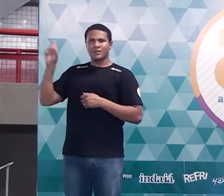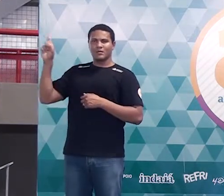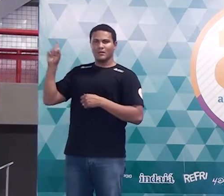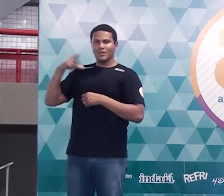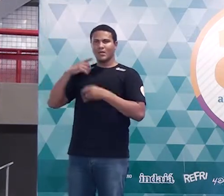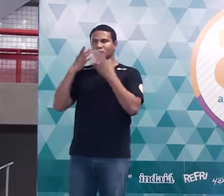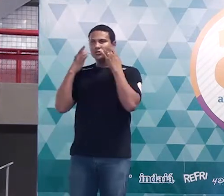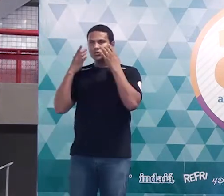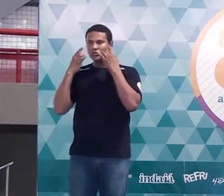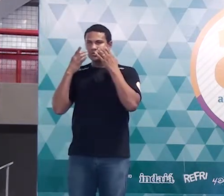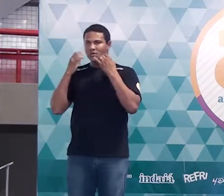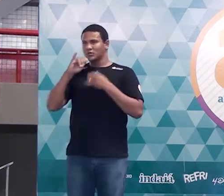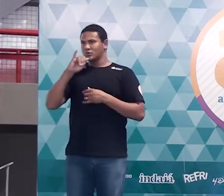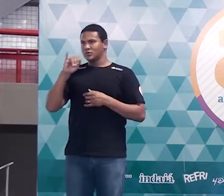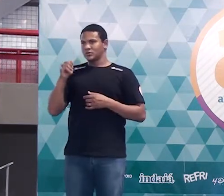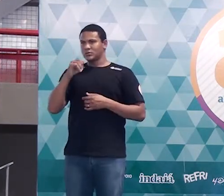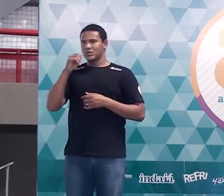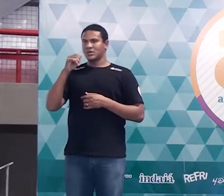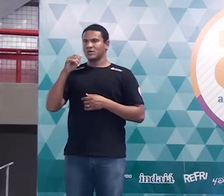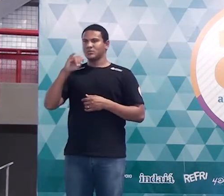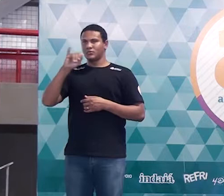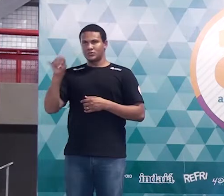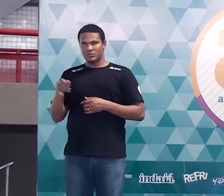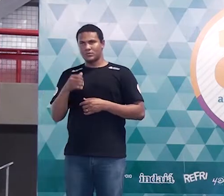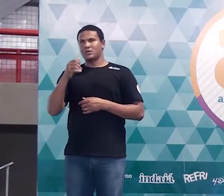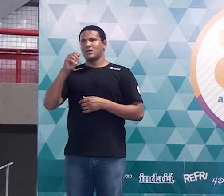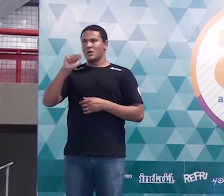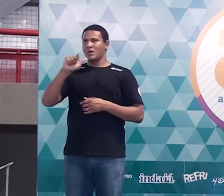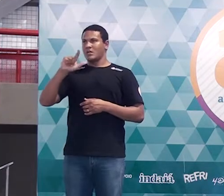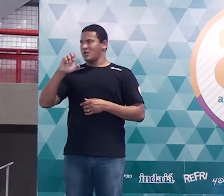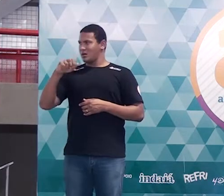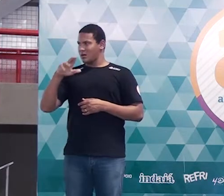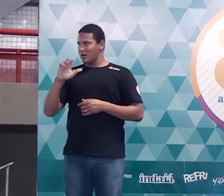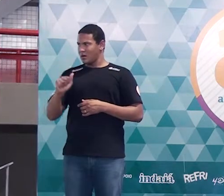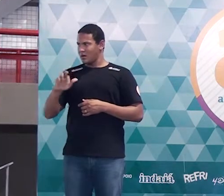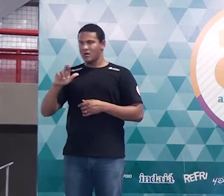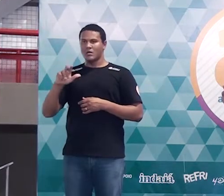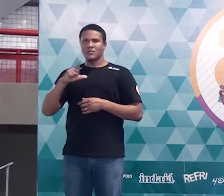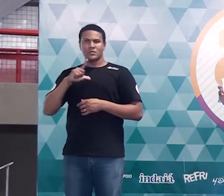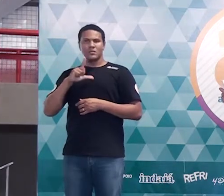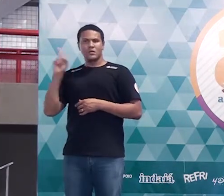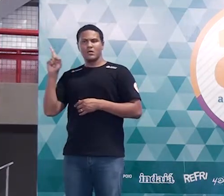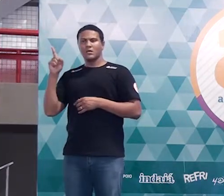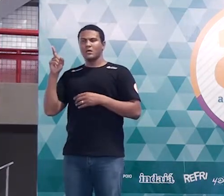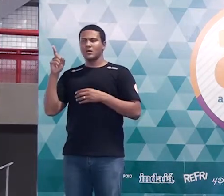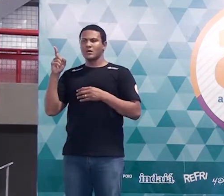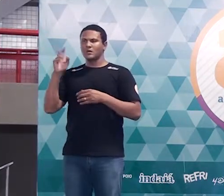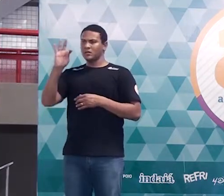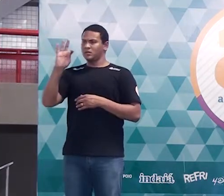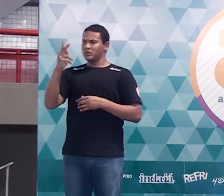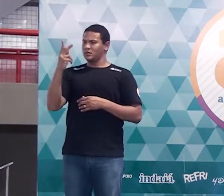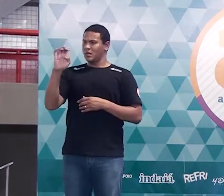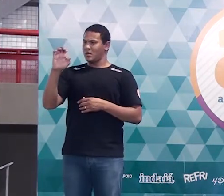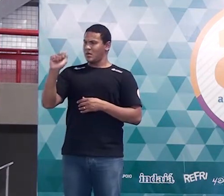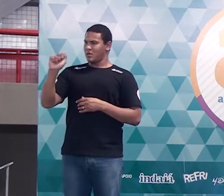de Alencar, aí vocês vão encontrar teatro escrito com